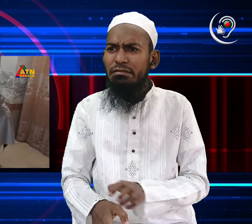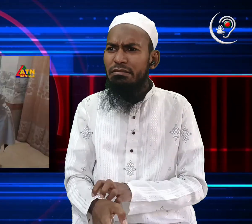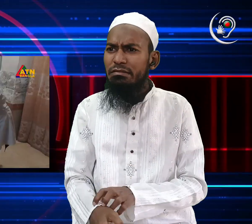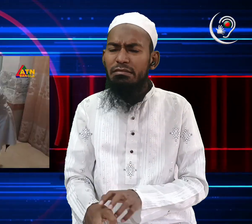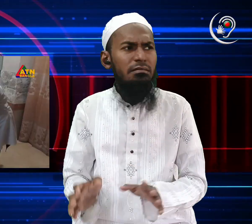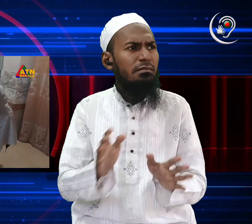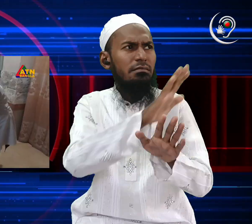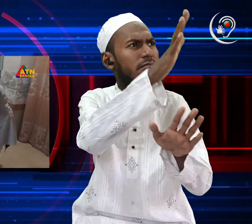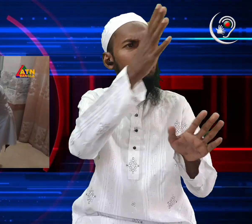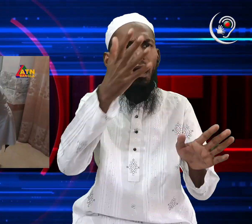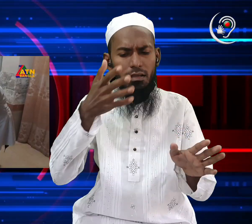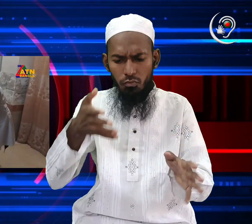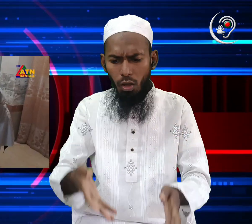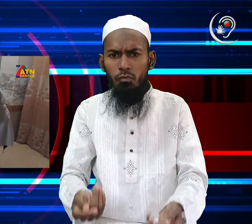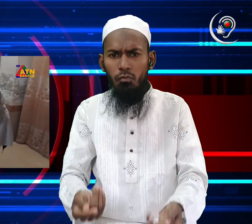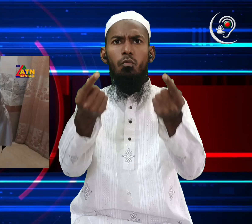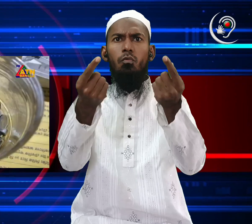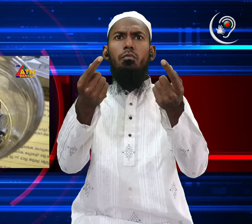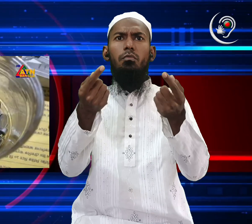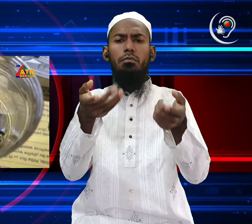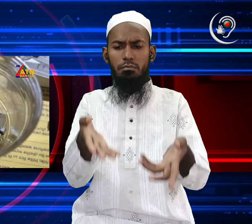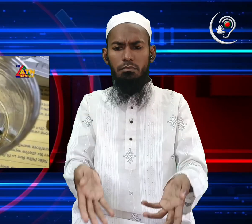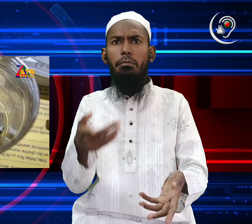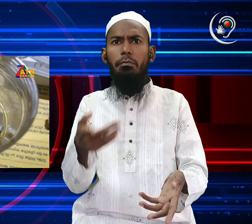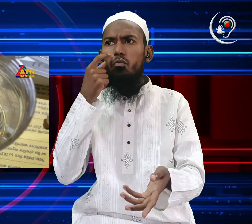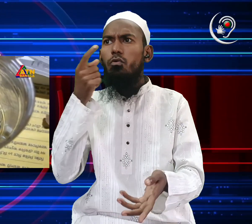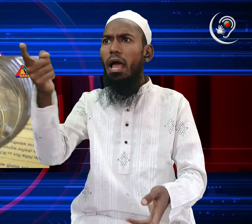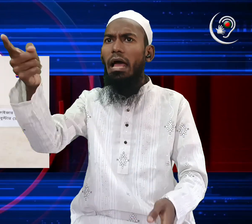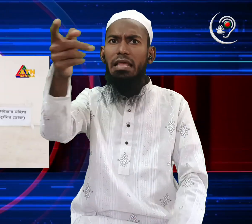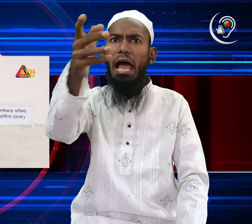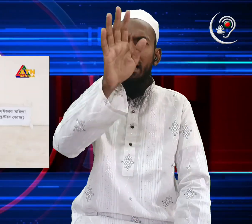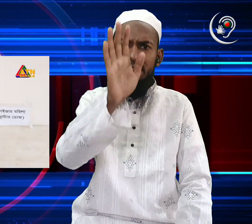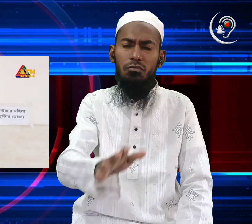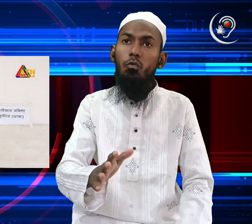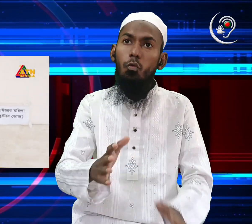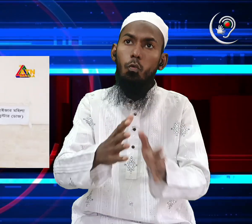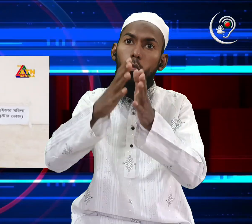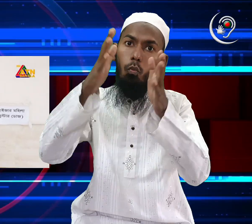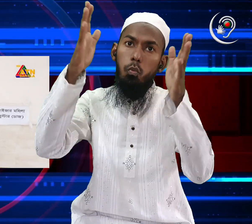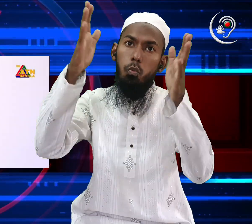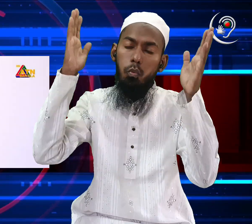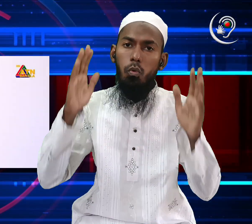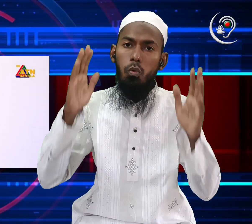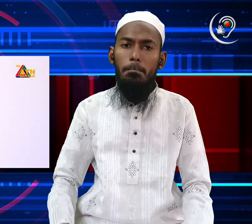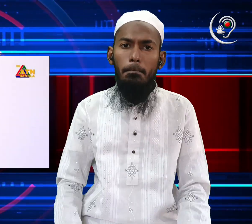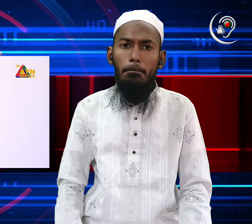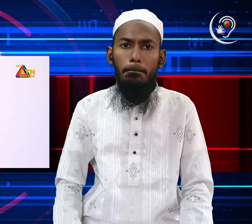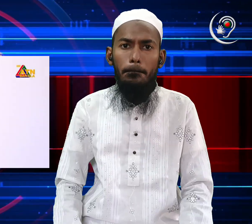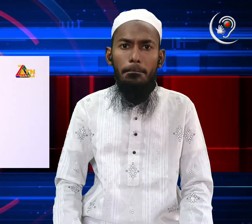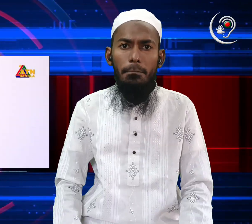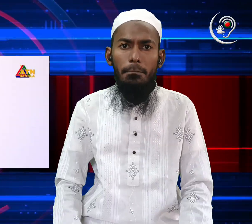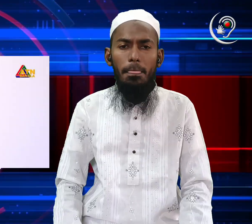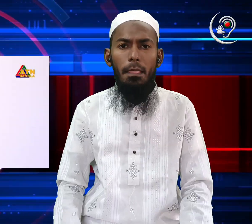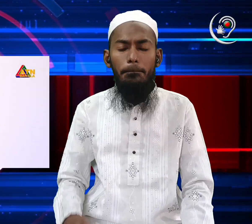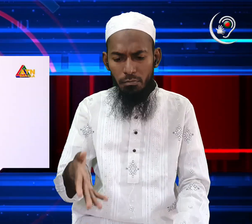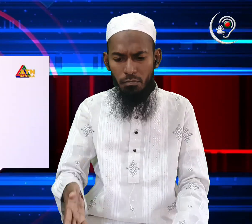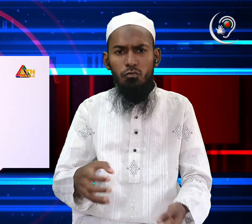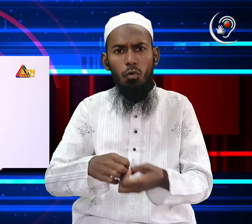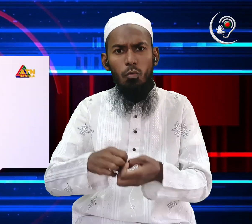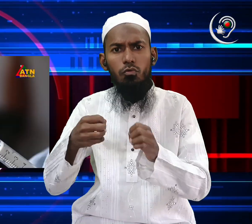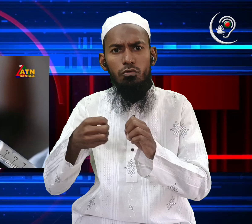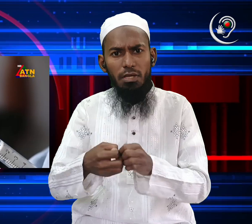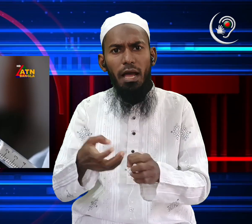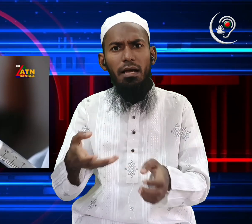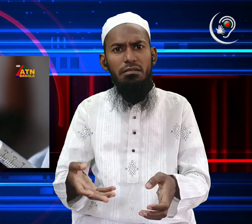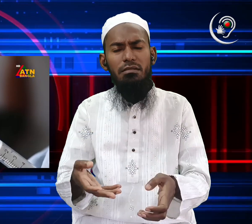করেননি। কিন্তু পার্শ্ব প্রতিক্রিয়ায় ভুগেছেন বা ভুগছেন এমন মানুষের সংখ্যা কম হলেও তারা গুরুত্বপূর্ণ, কারণ তাদের এসব সমস্যার টিকা